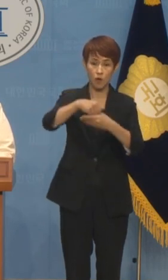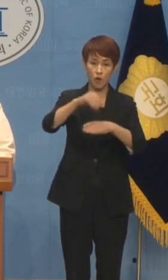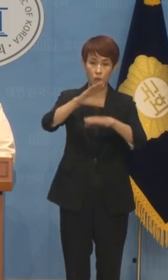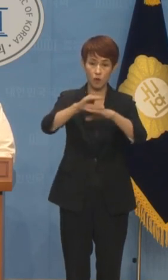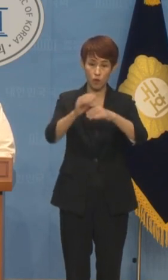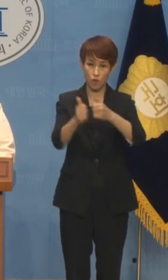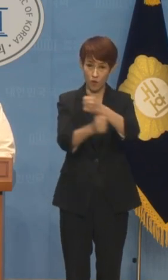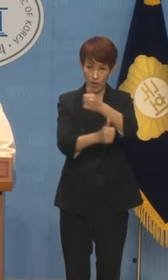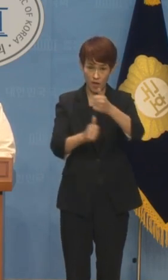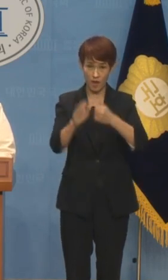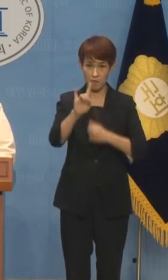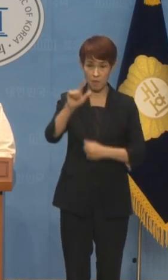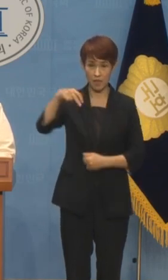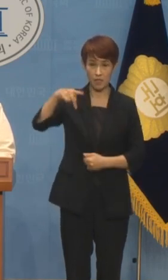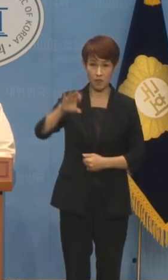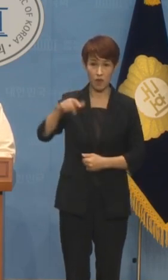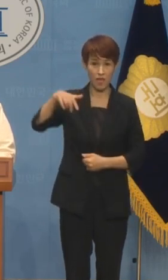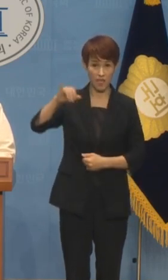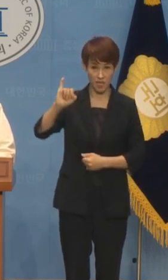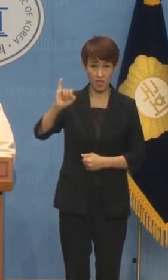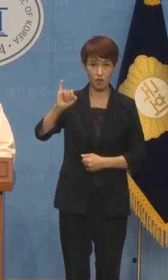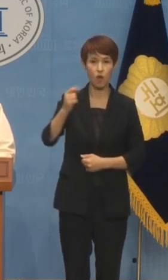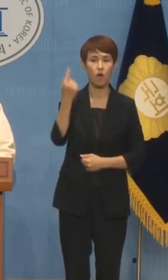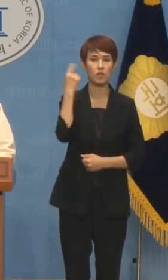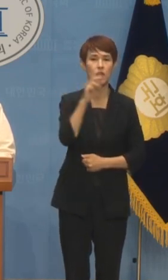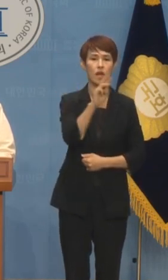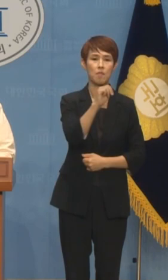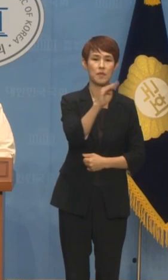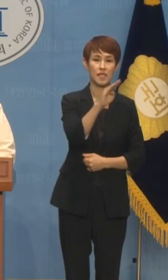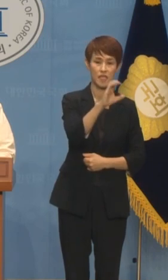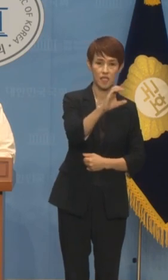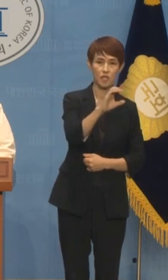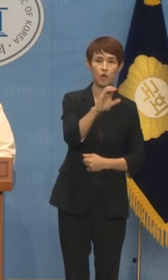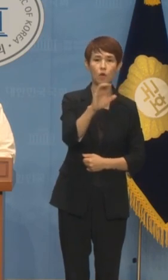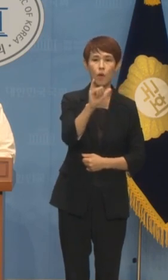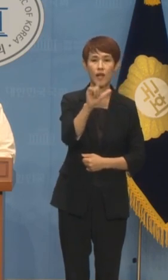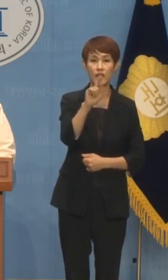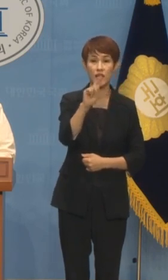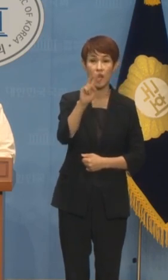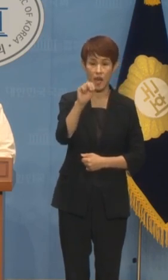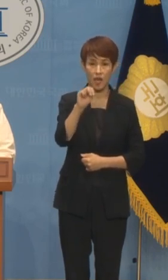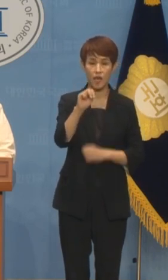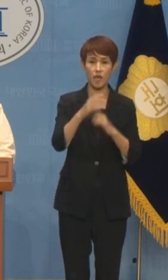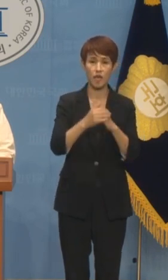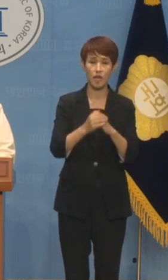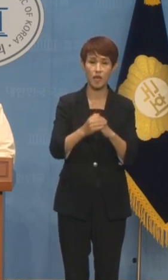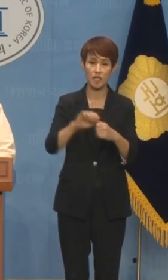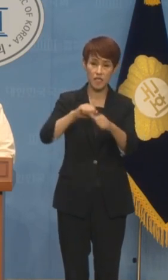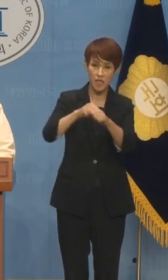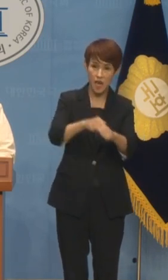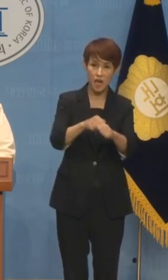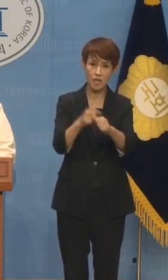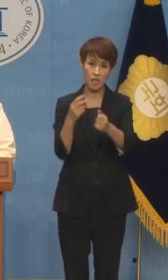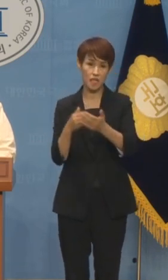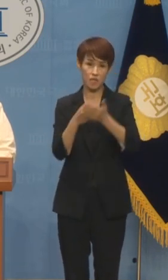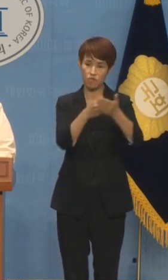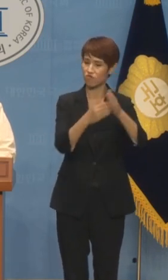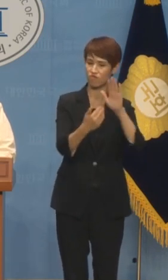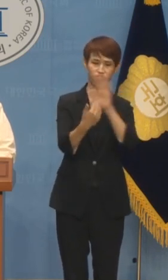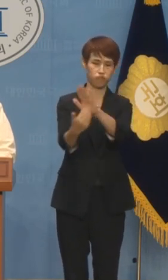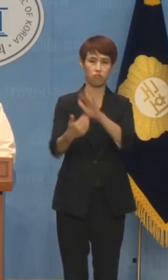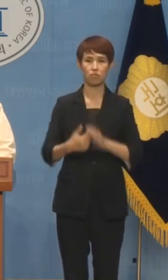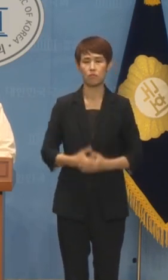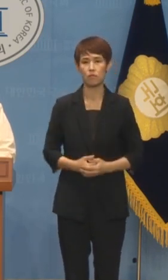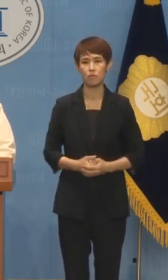선거방송심의위원회 백성기 위원장은 어제 MBC, YTN의 징계 재심 청구를 모두 기각했습니다.